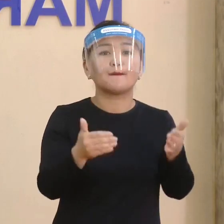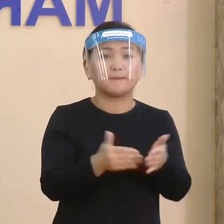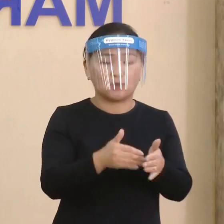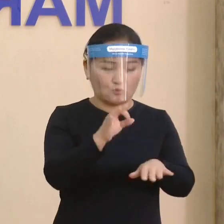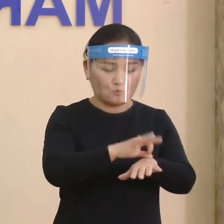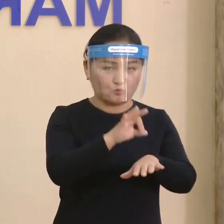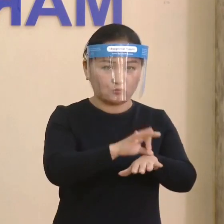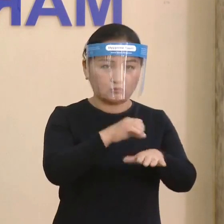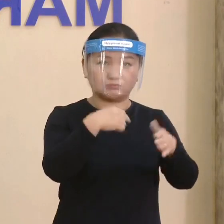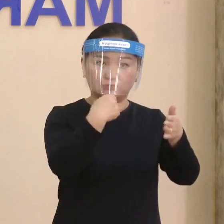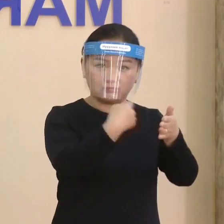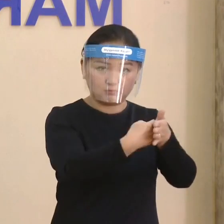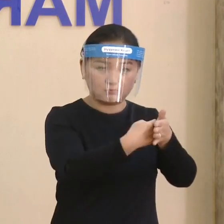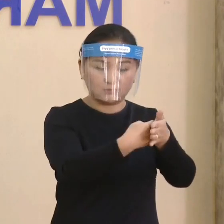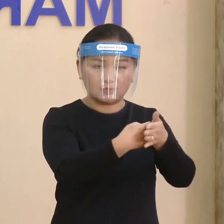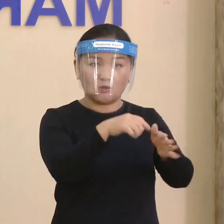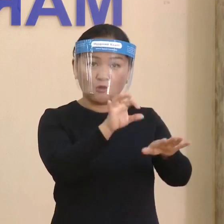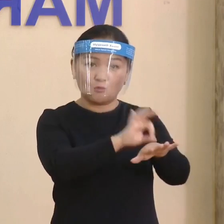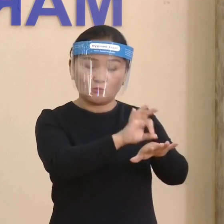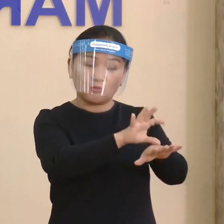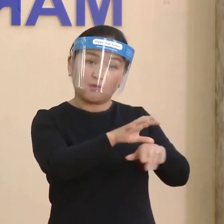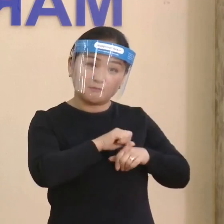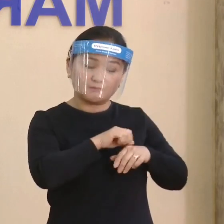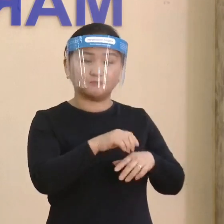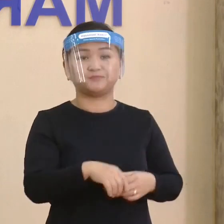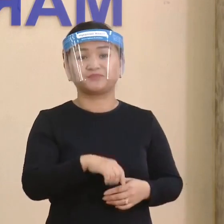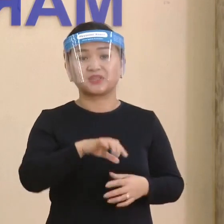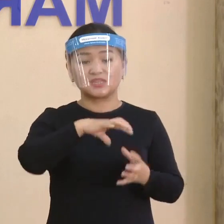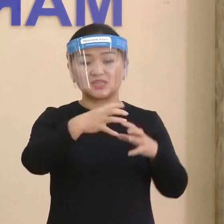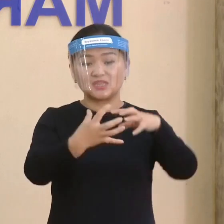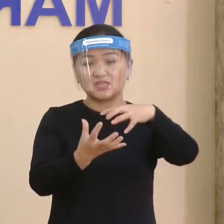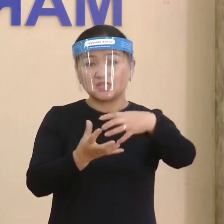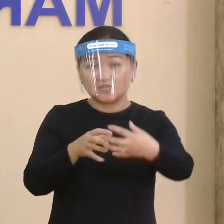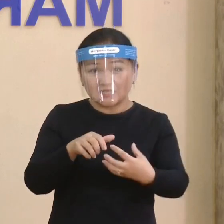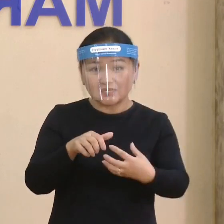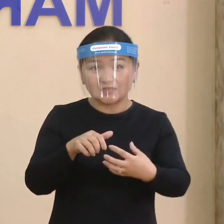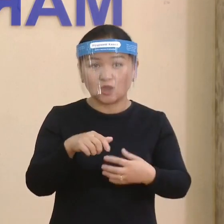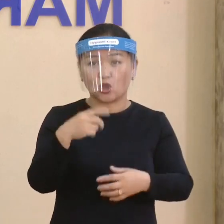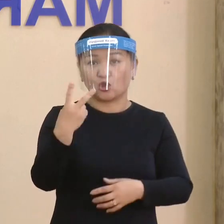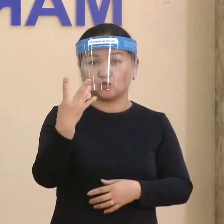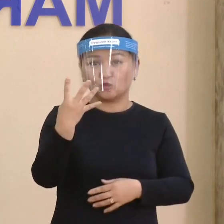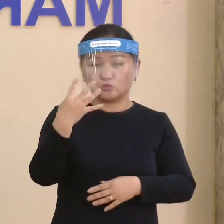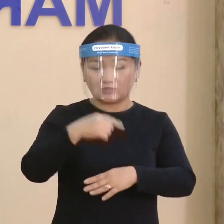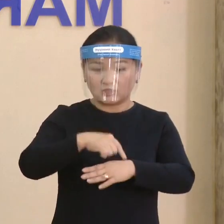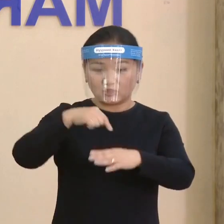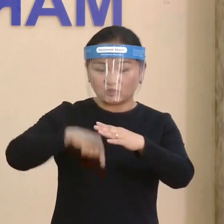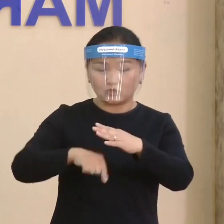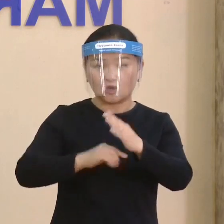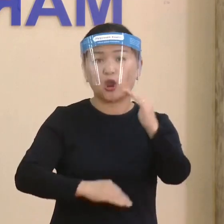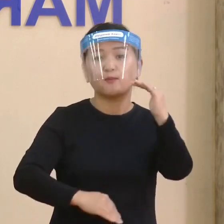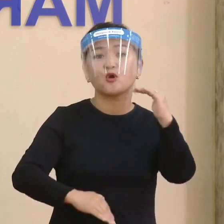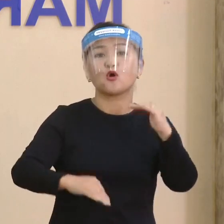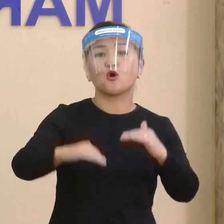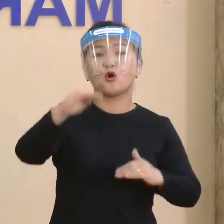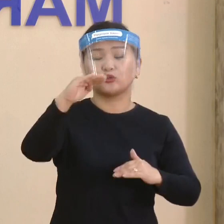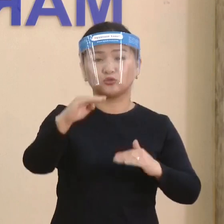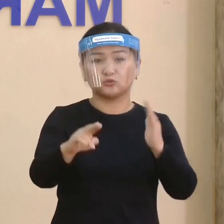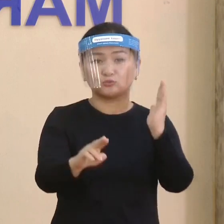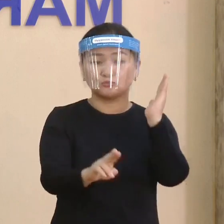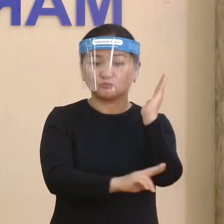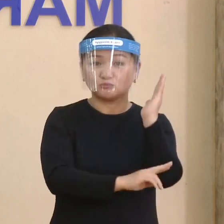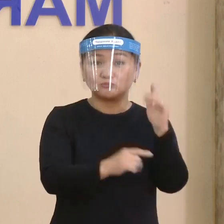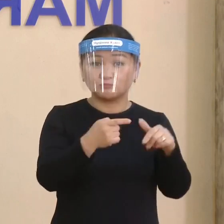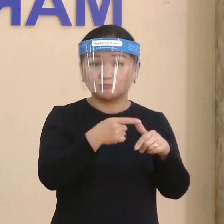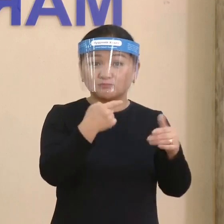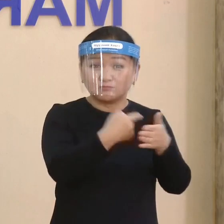шинээр коронавирусын халдвар авсан. Дэлхийд дахин 24 цагийн дотор өвчл өндөр бүртгэгдэж байгаа